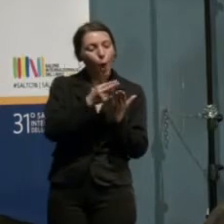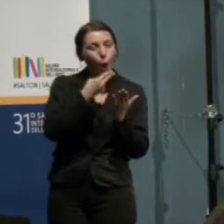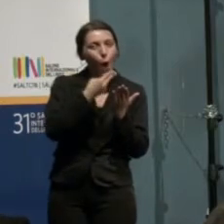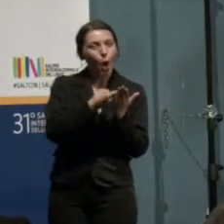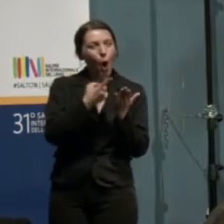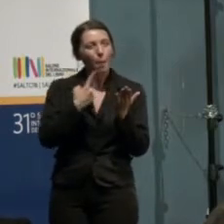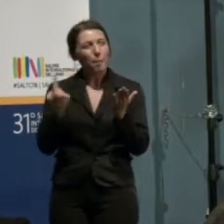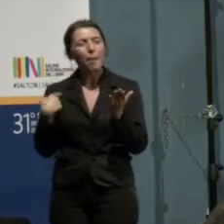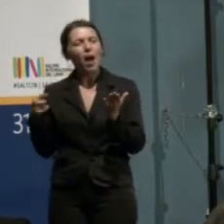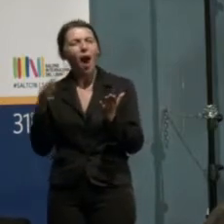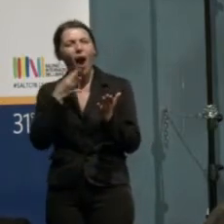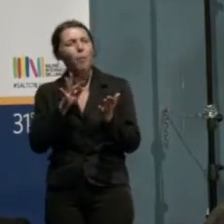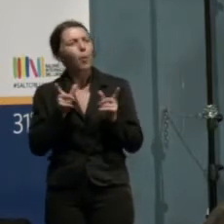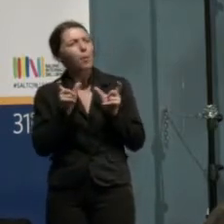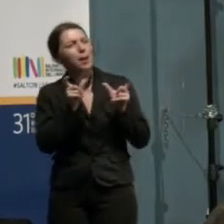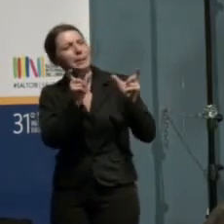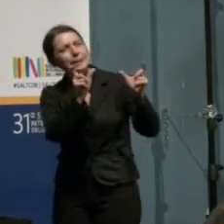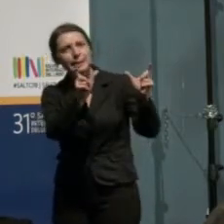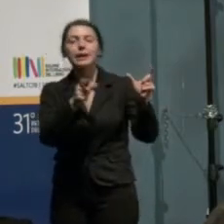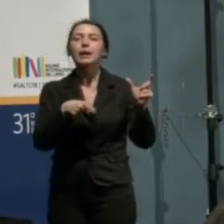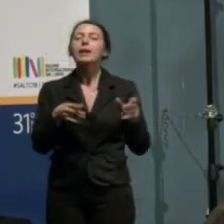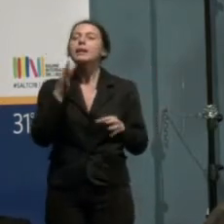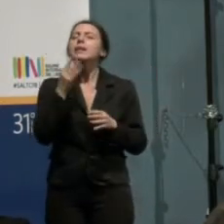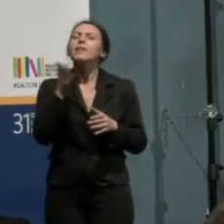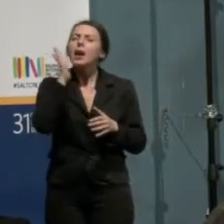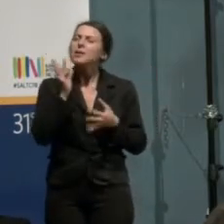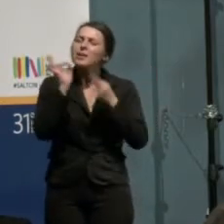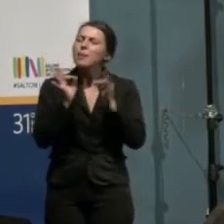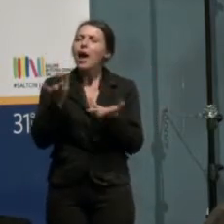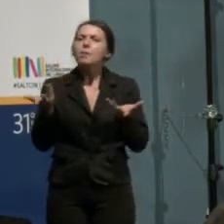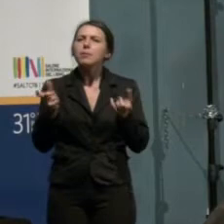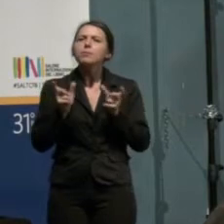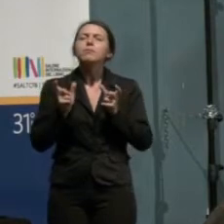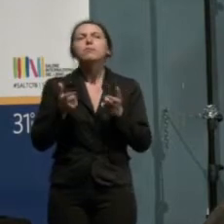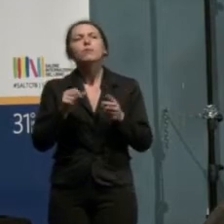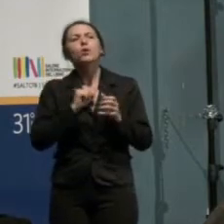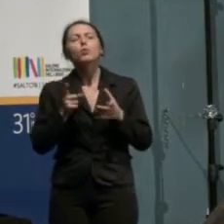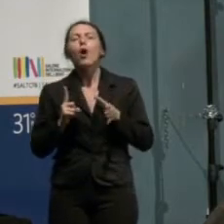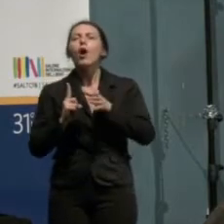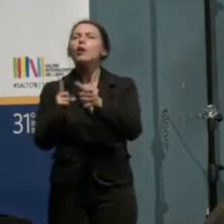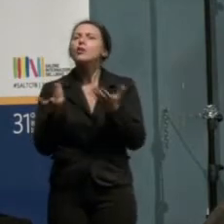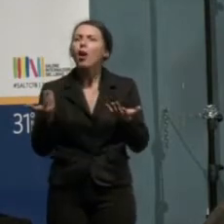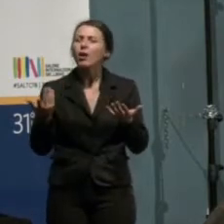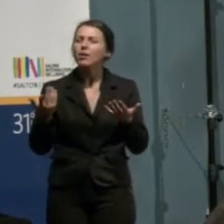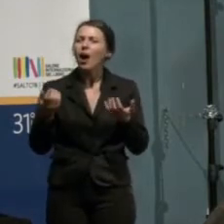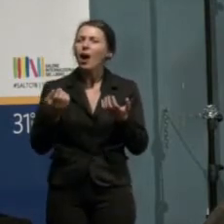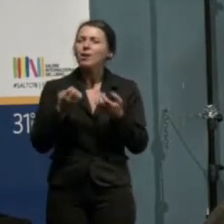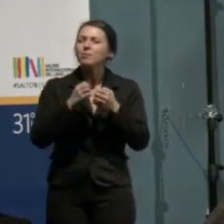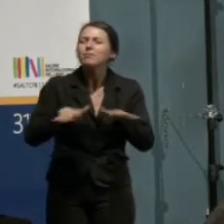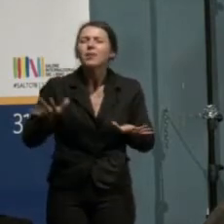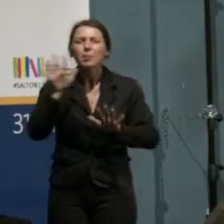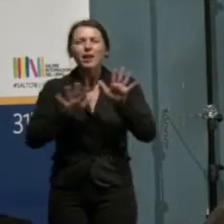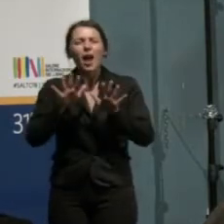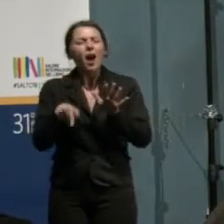attraverso questa idea della scorta mediatica beppe su cui sei voglia di dire due parole perché una forma non usiamo con una specie di cliché di categoria